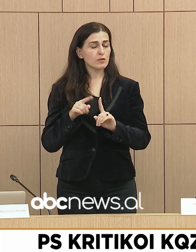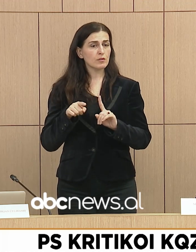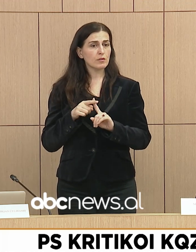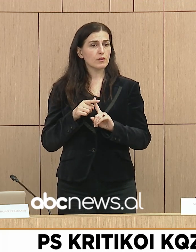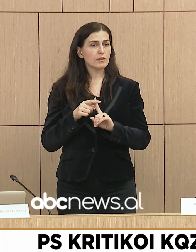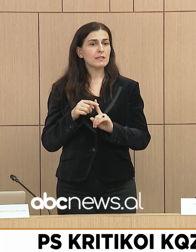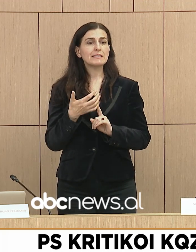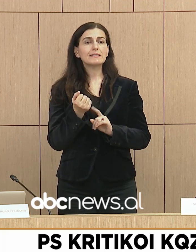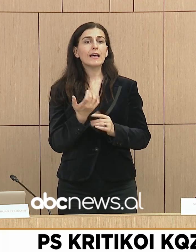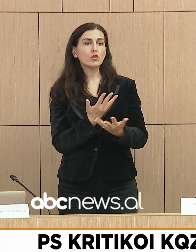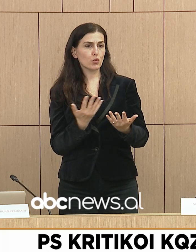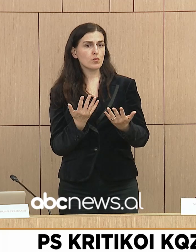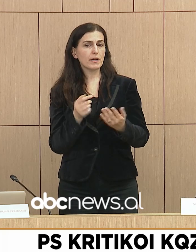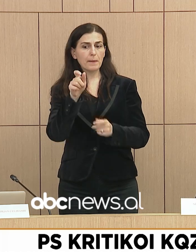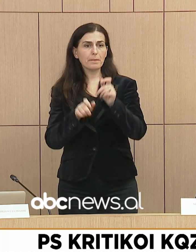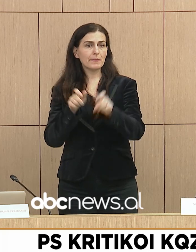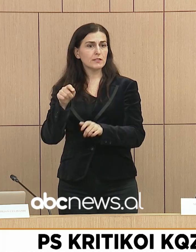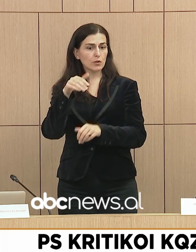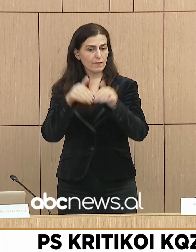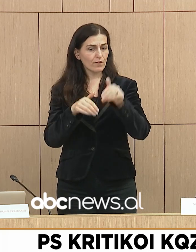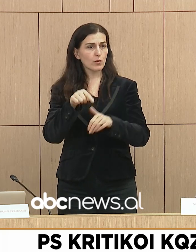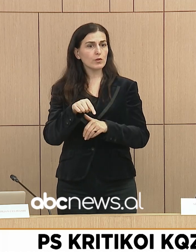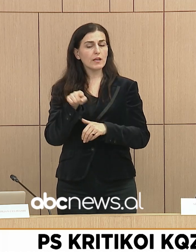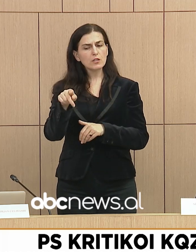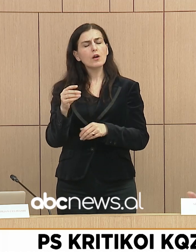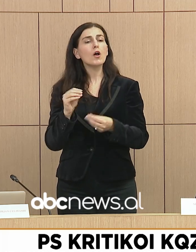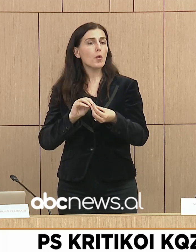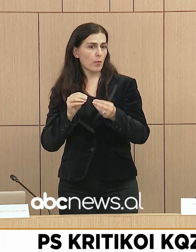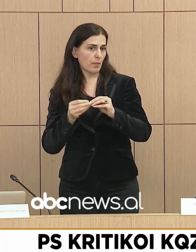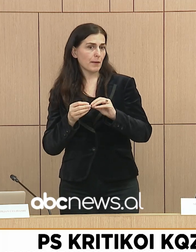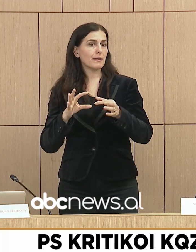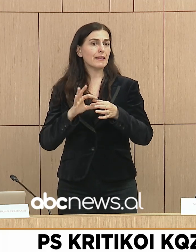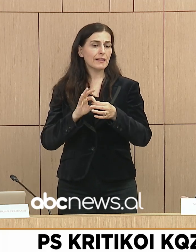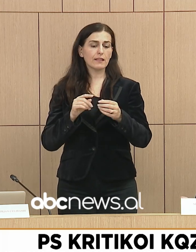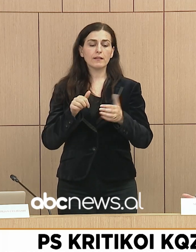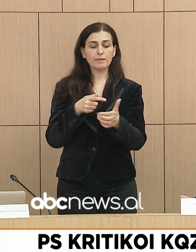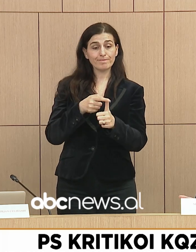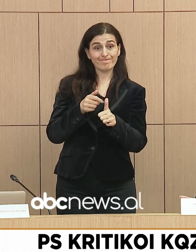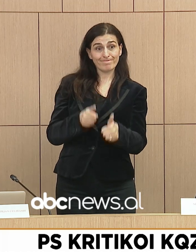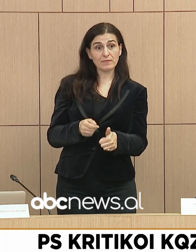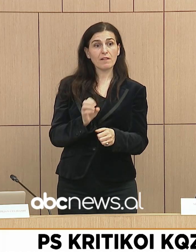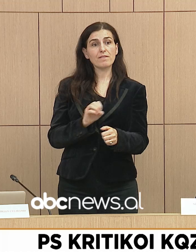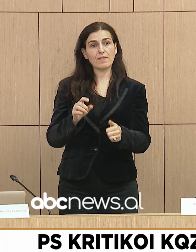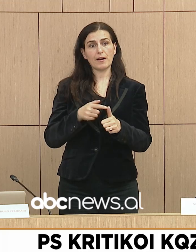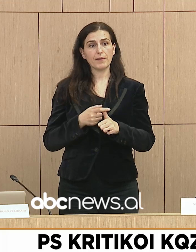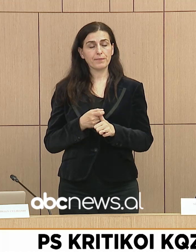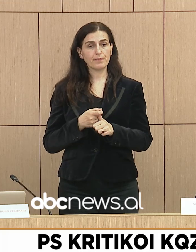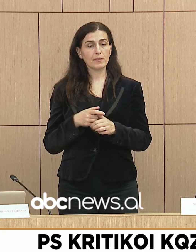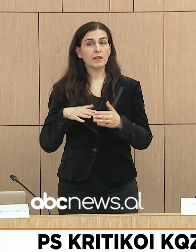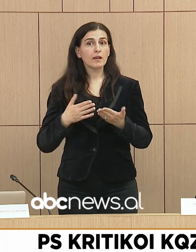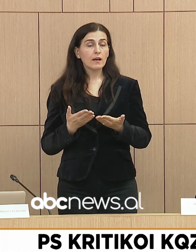është rasti i zgjedhësve të identifikuar, por të cilët nuk kanë nënshkruar